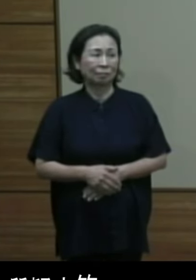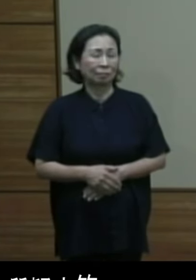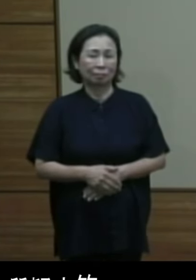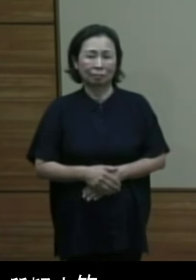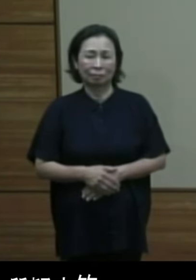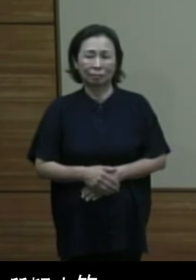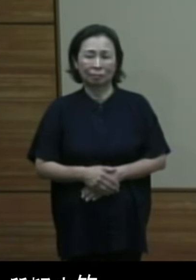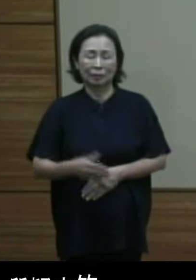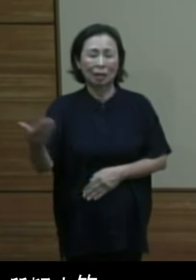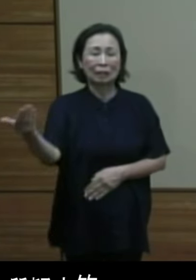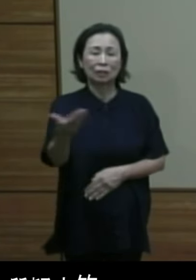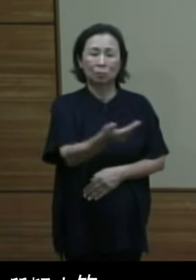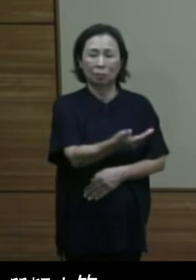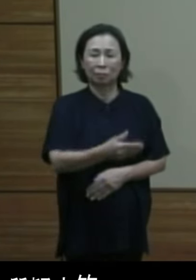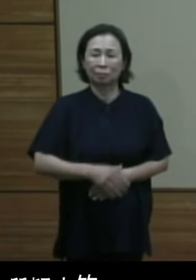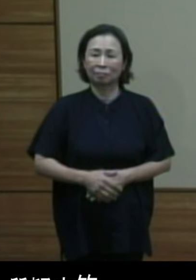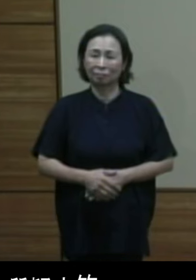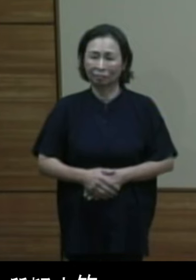どうぞ。